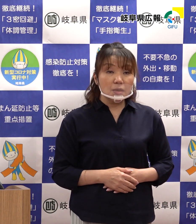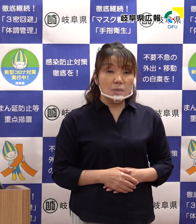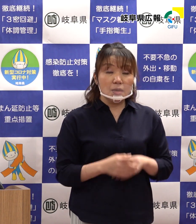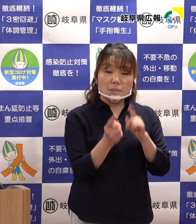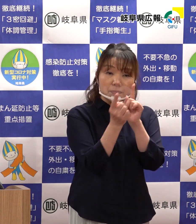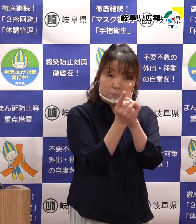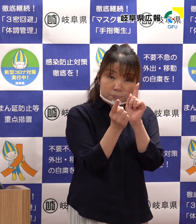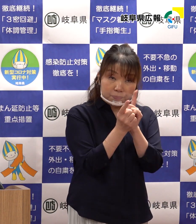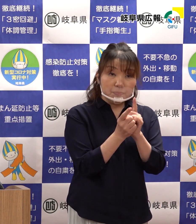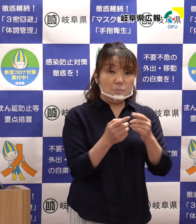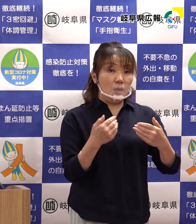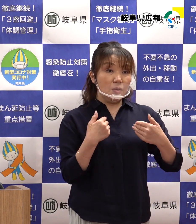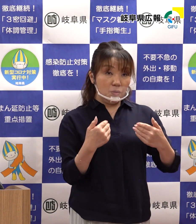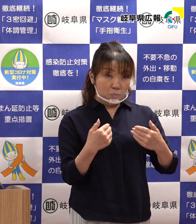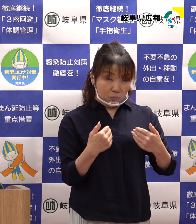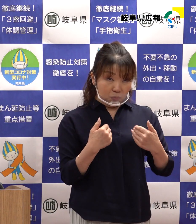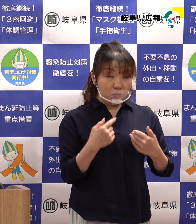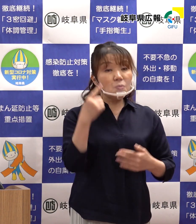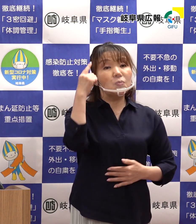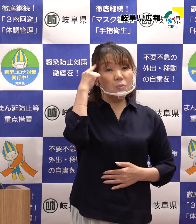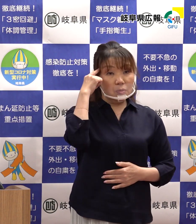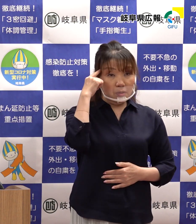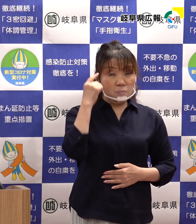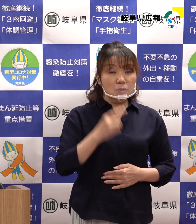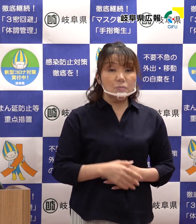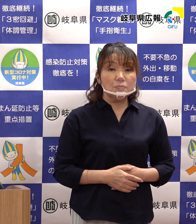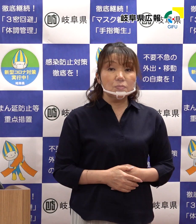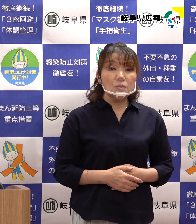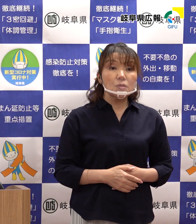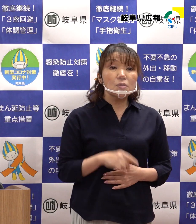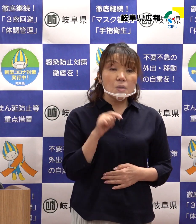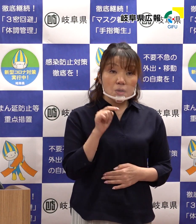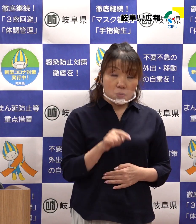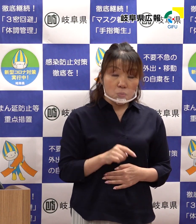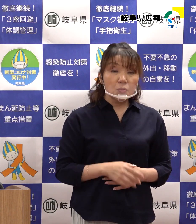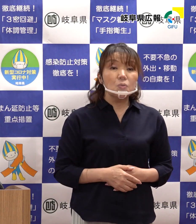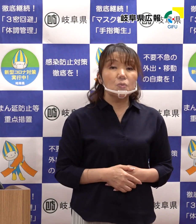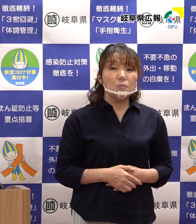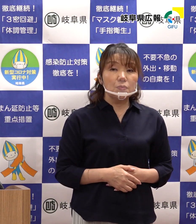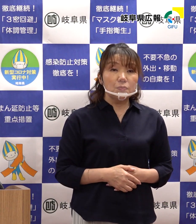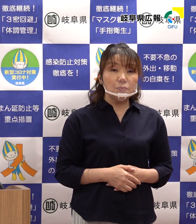対応していきたいと思っているところでございます。で、この